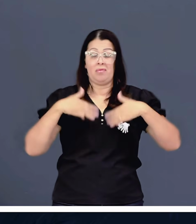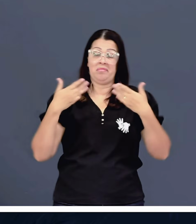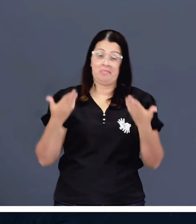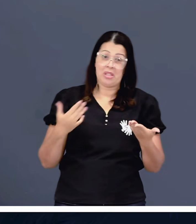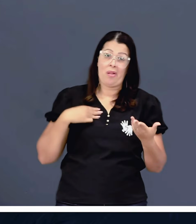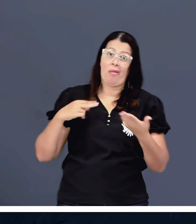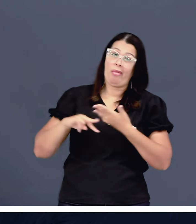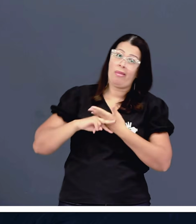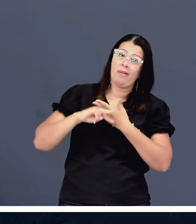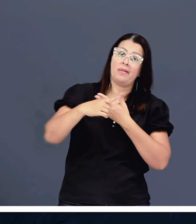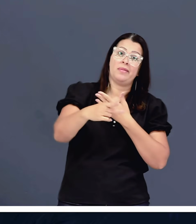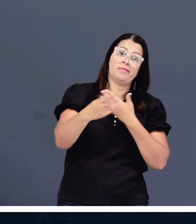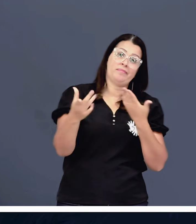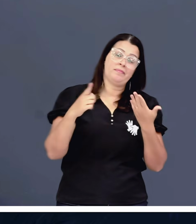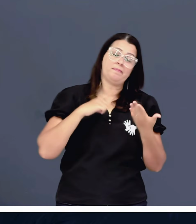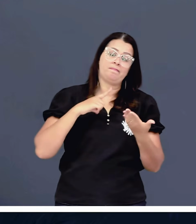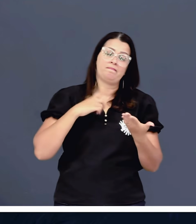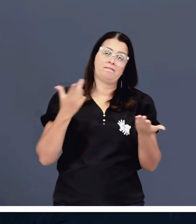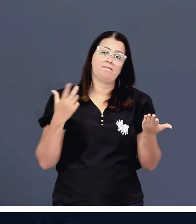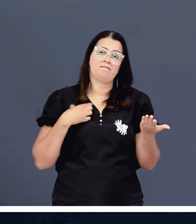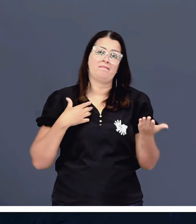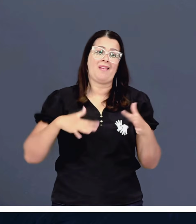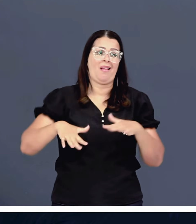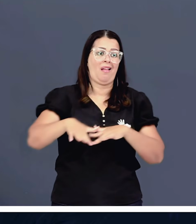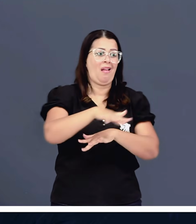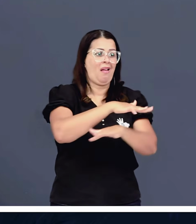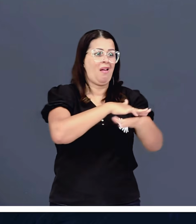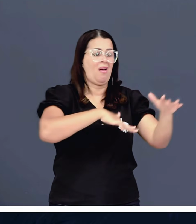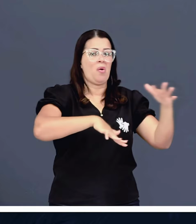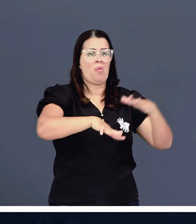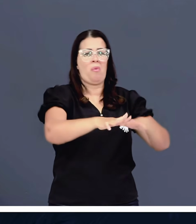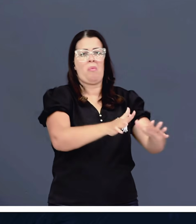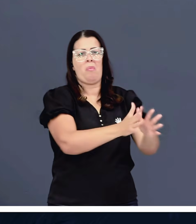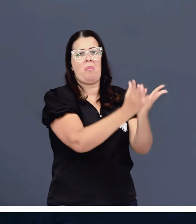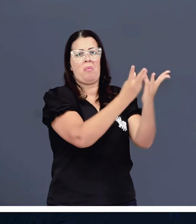trouxe consequência. A nação foi empobrecendo.